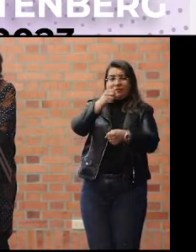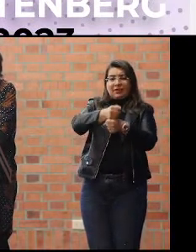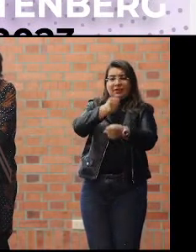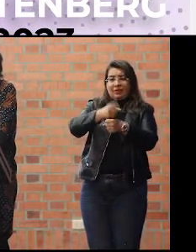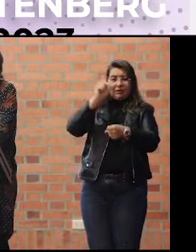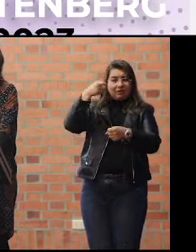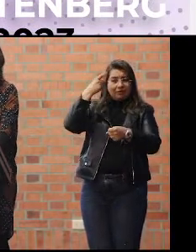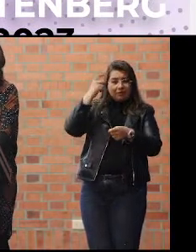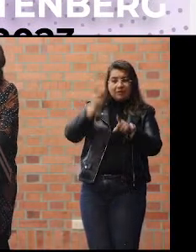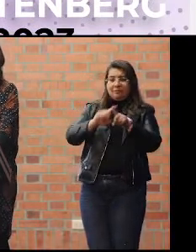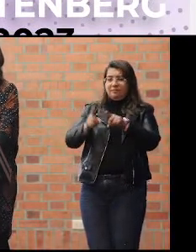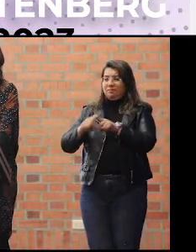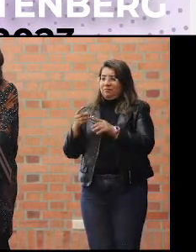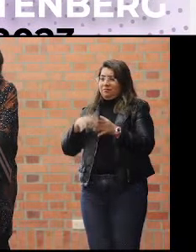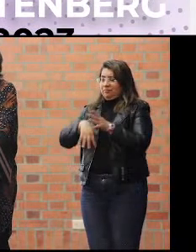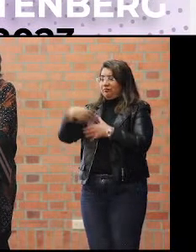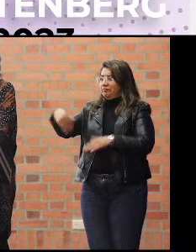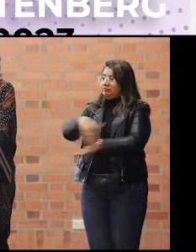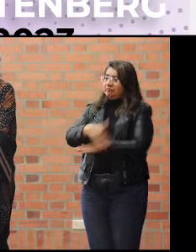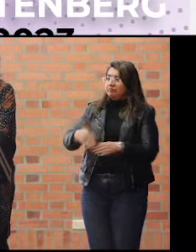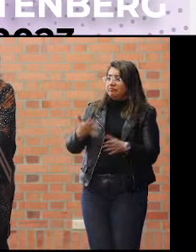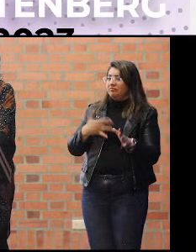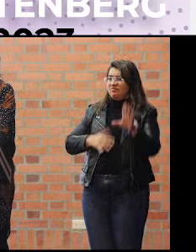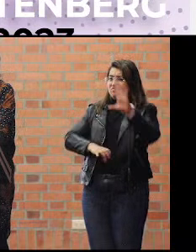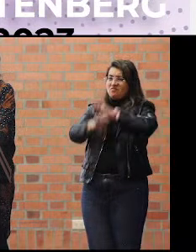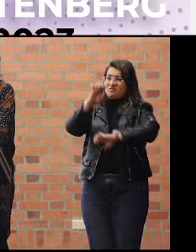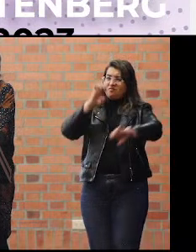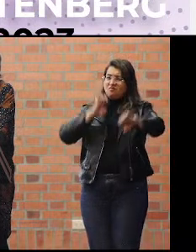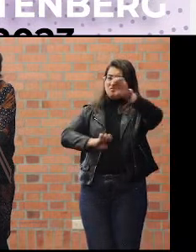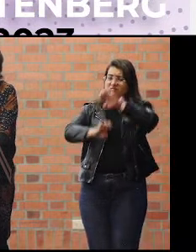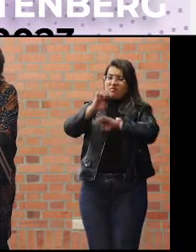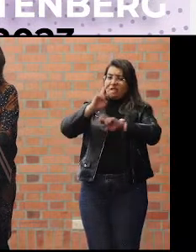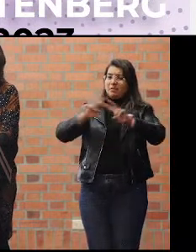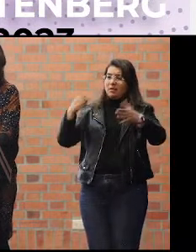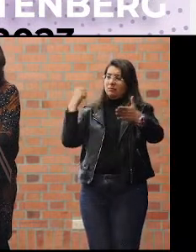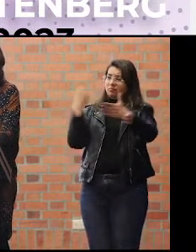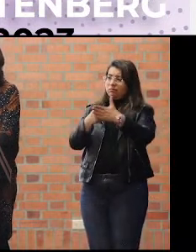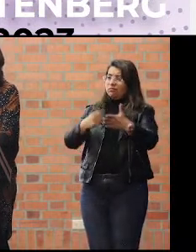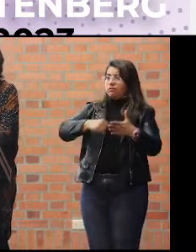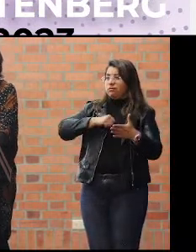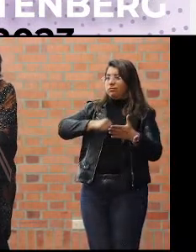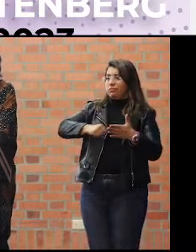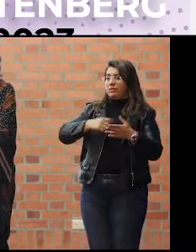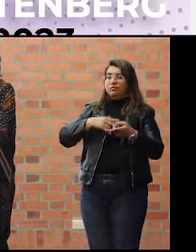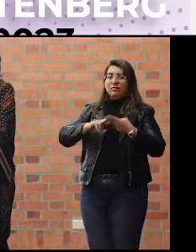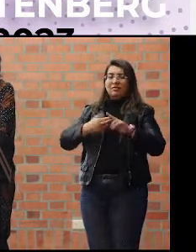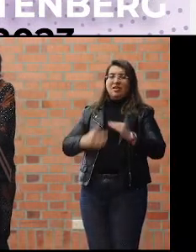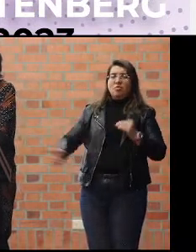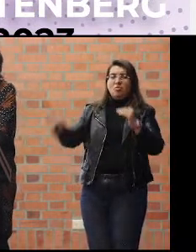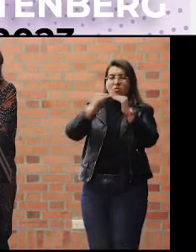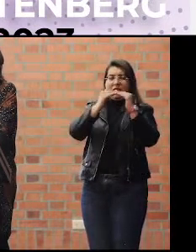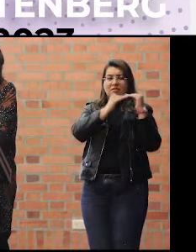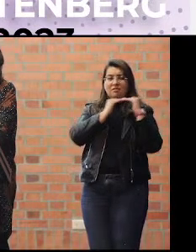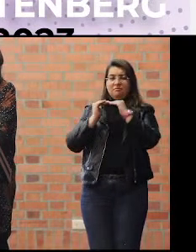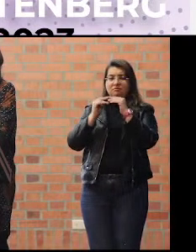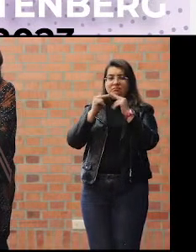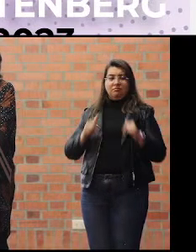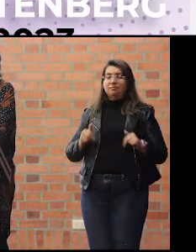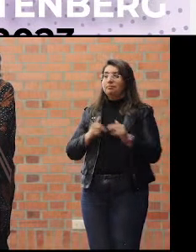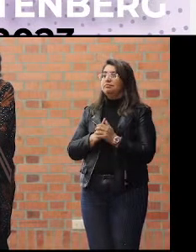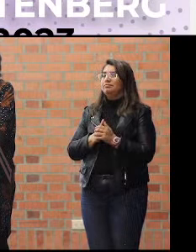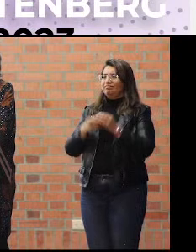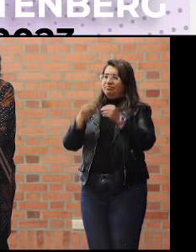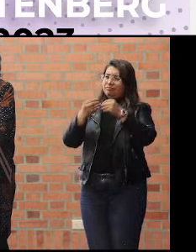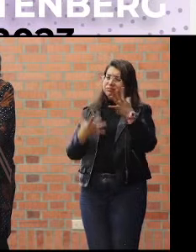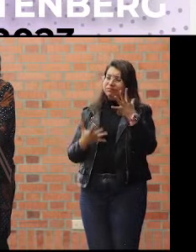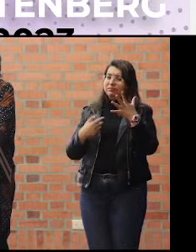que peleaban en las calles defendiendo la despenalización del aborto y su derecho a ser libres e iguales hacía mil